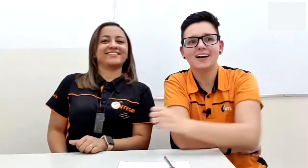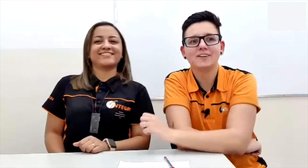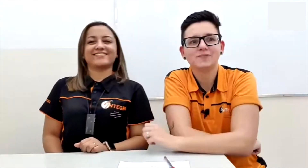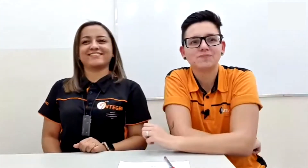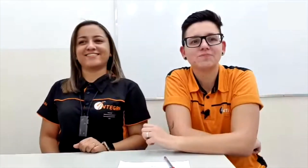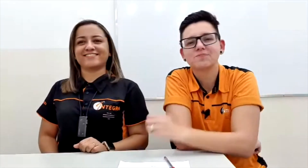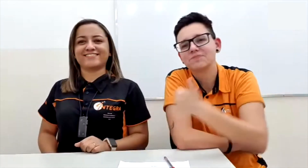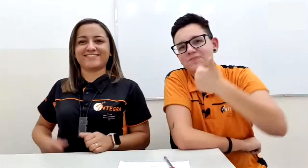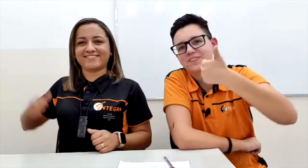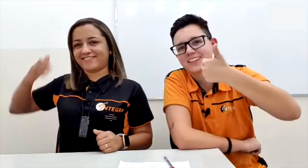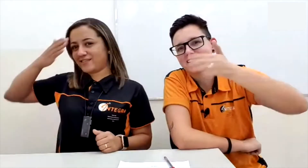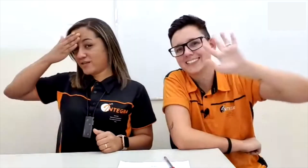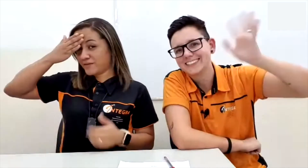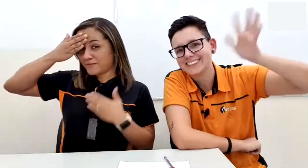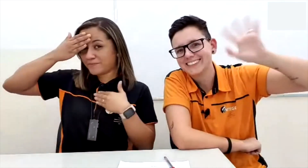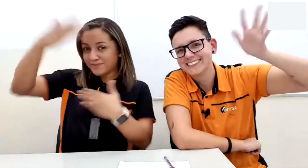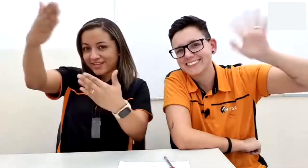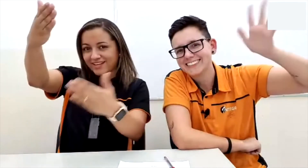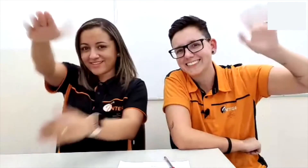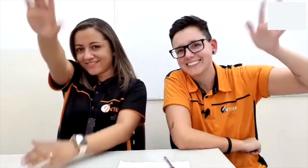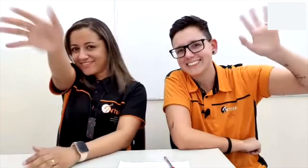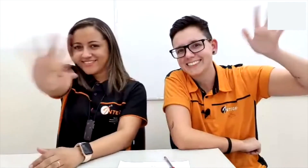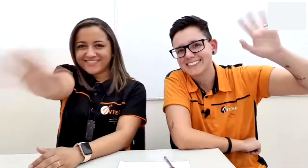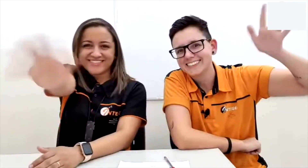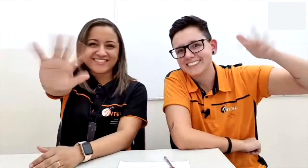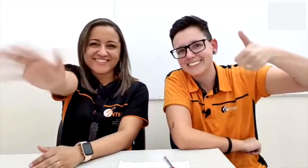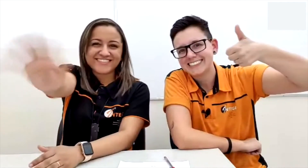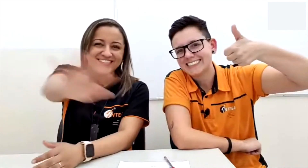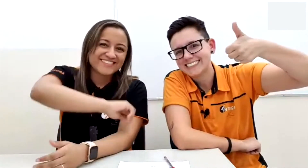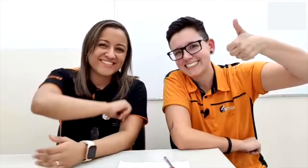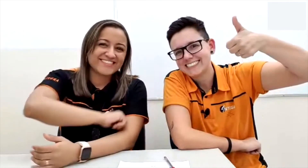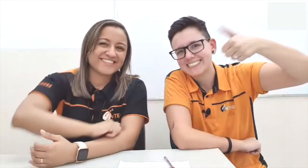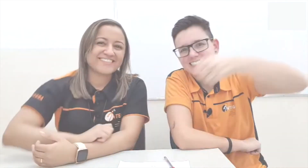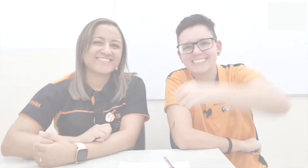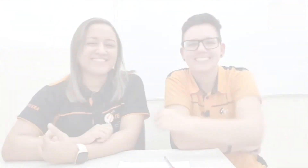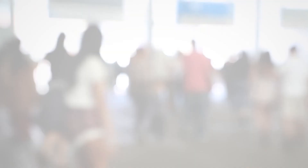Valeu, pessoal! Muito, muito obrigada, viu? Até mais!